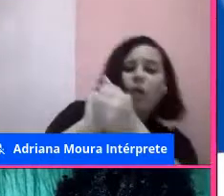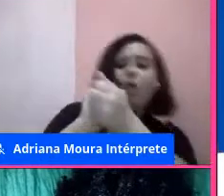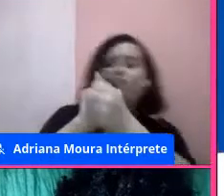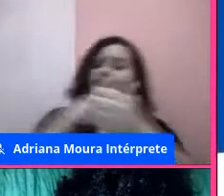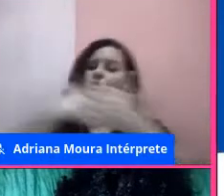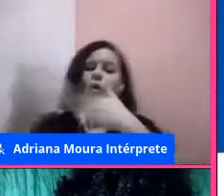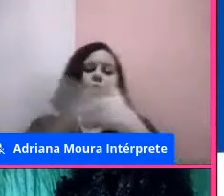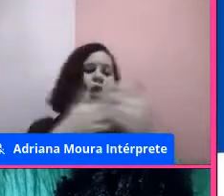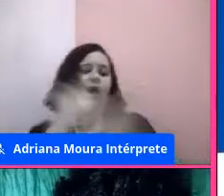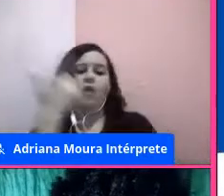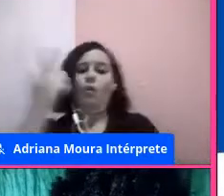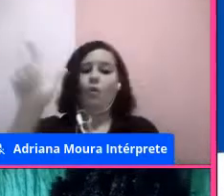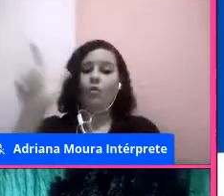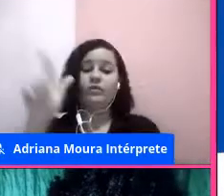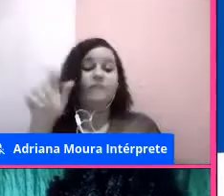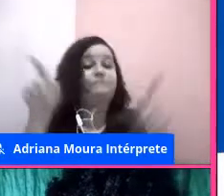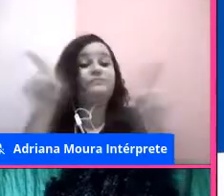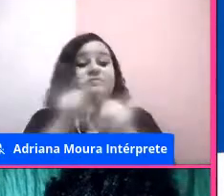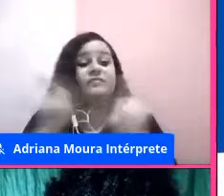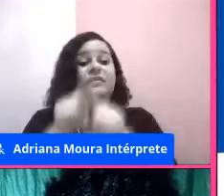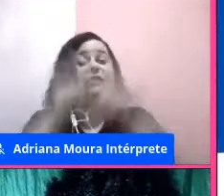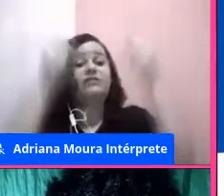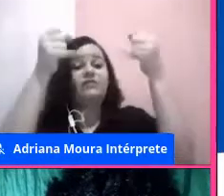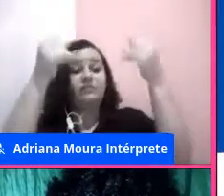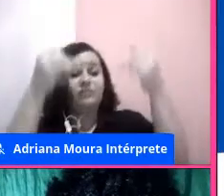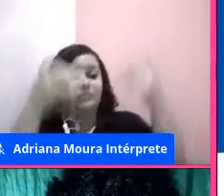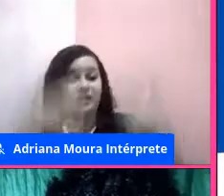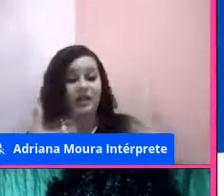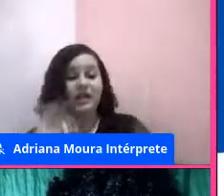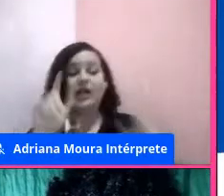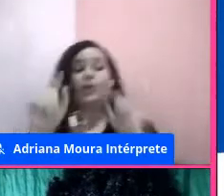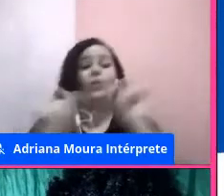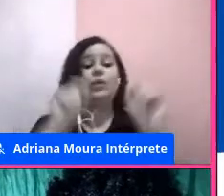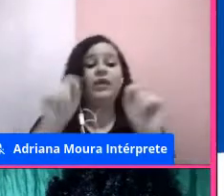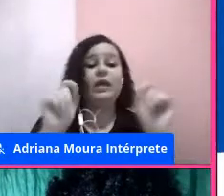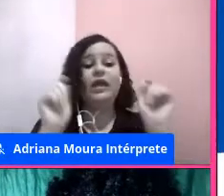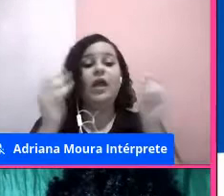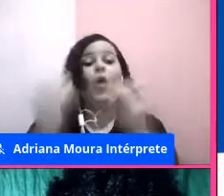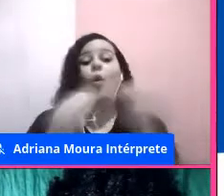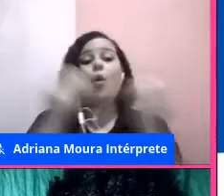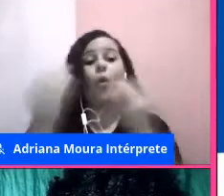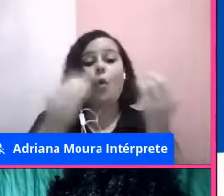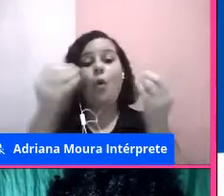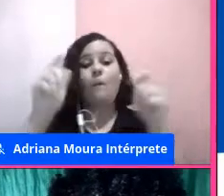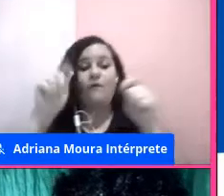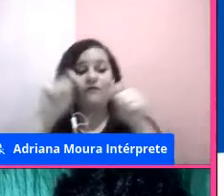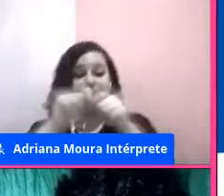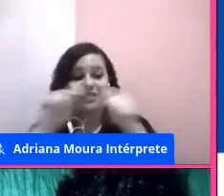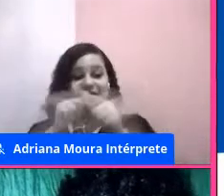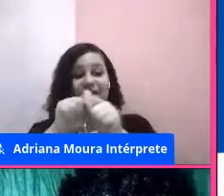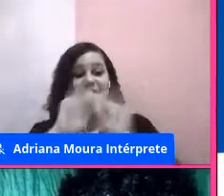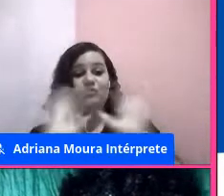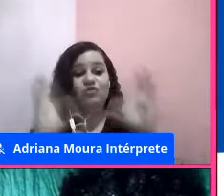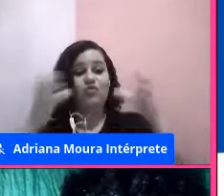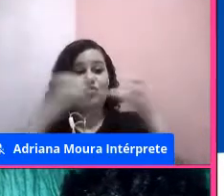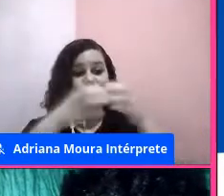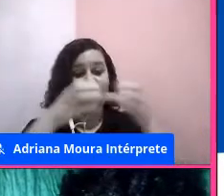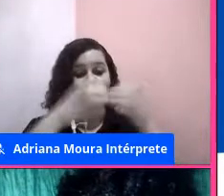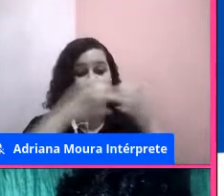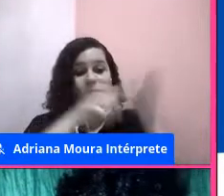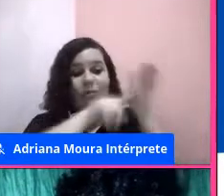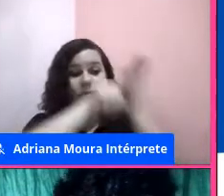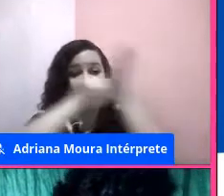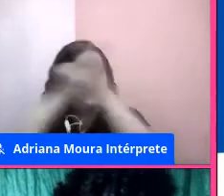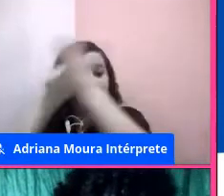Então, aqui eu vou falar um pouquinho de como fazemos, através do nosso grupo de pesquisa, Sistema Mecatrônica,